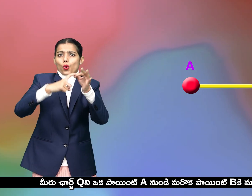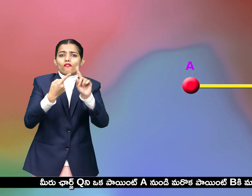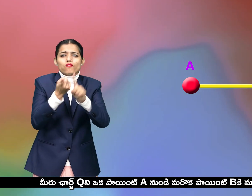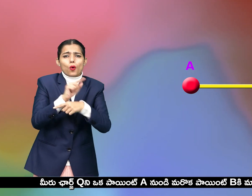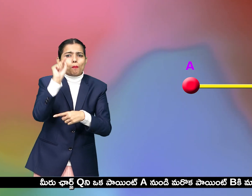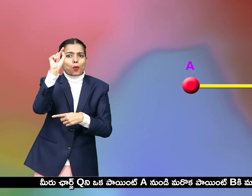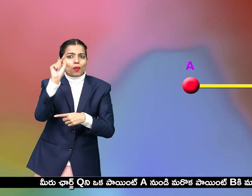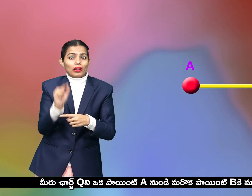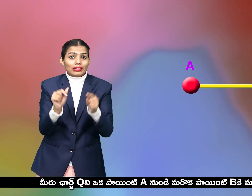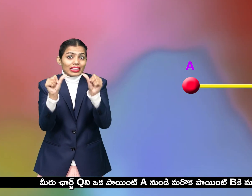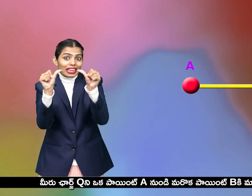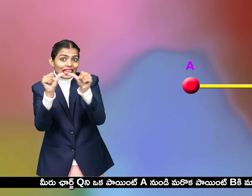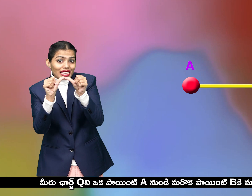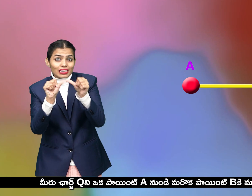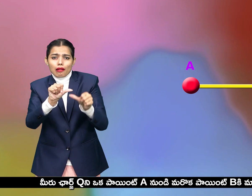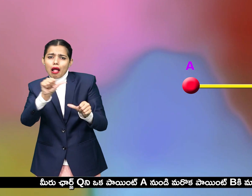అనుకుందాం.